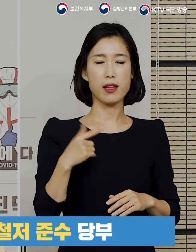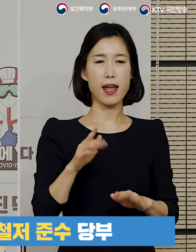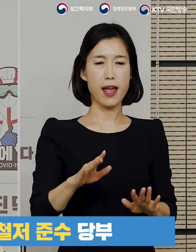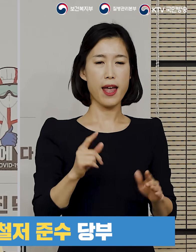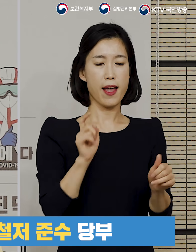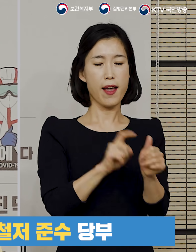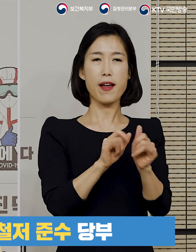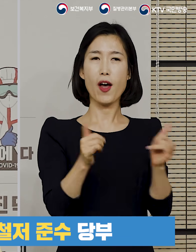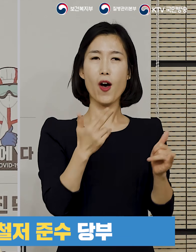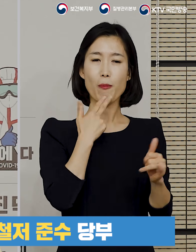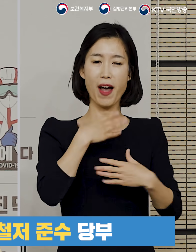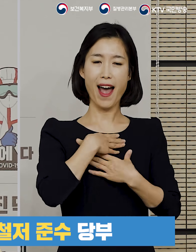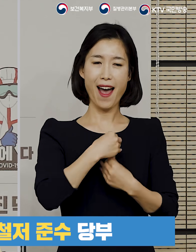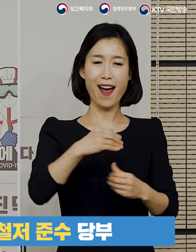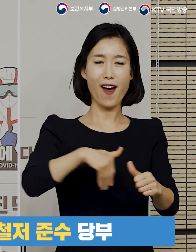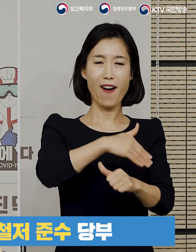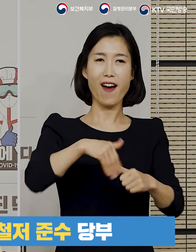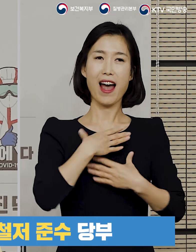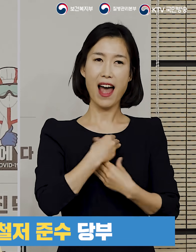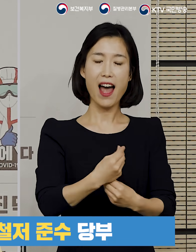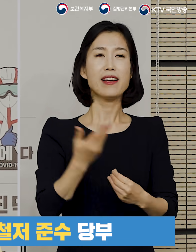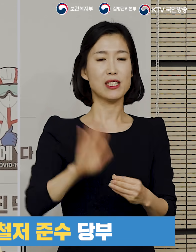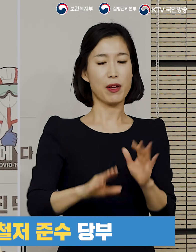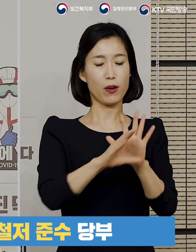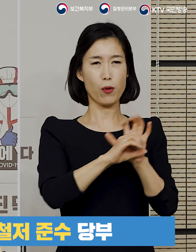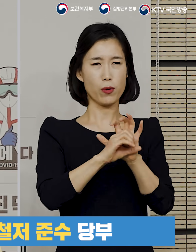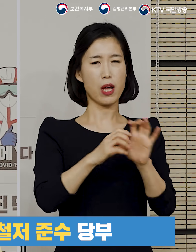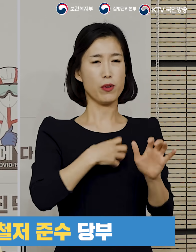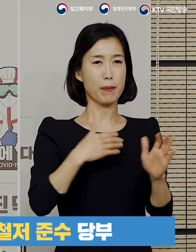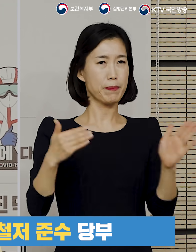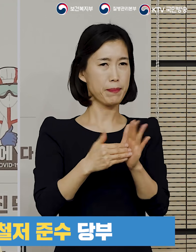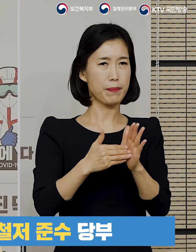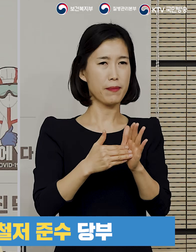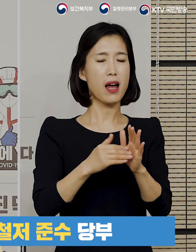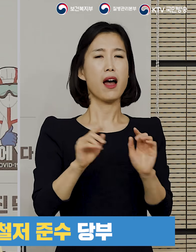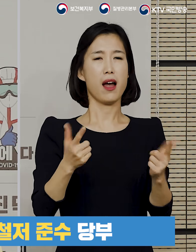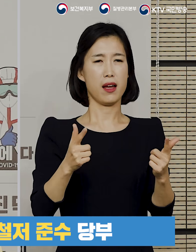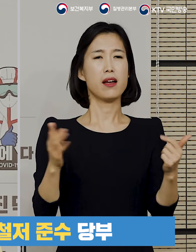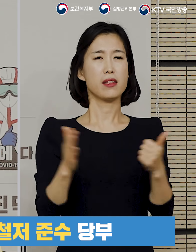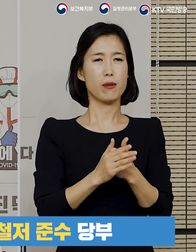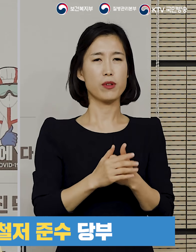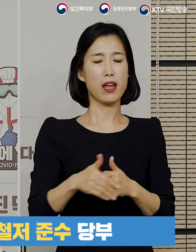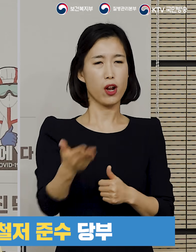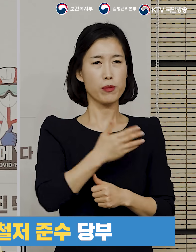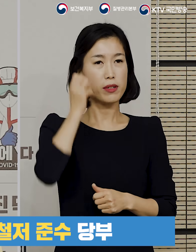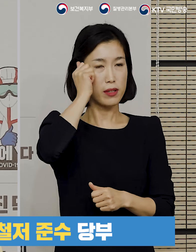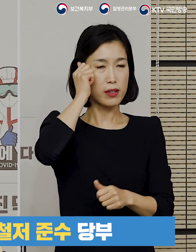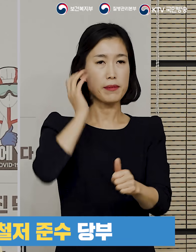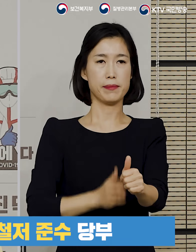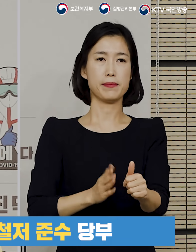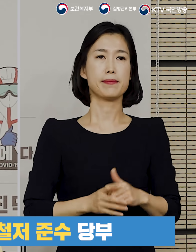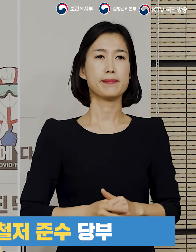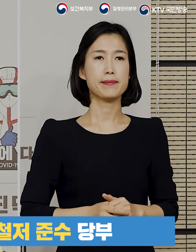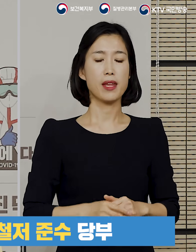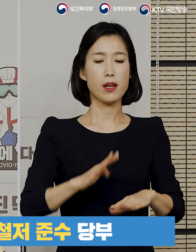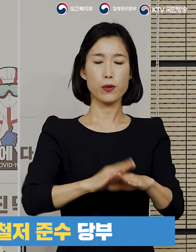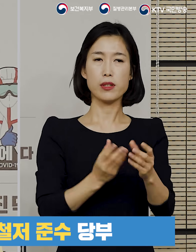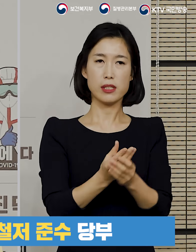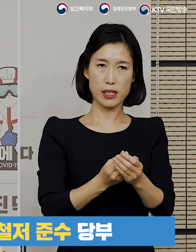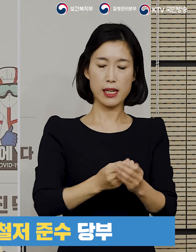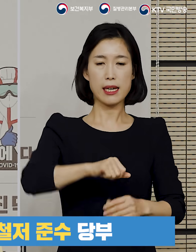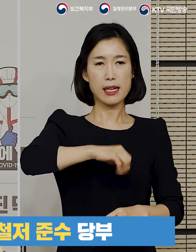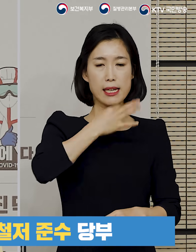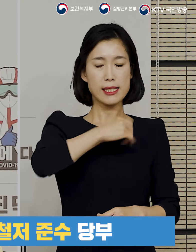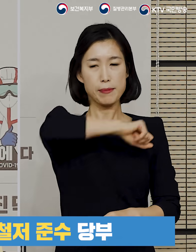최근의 그 안정적인 방역 상황에도 불구하고 코로나19의 위험이 끝나지 않았다는 점을 명심해 주십시오.